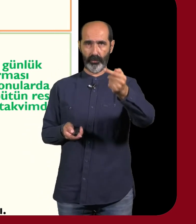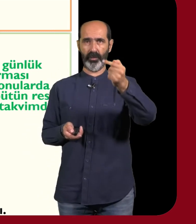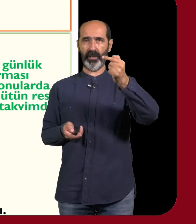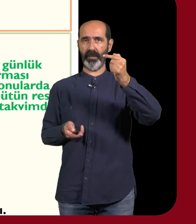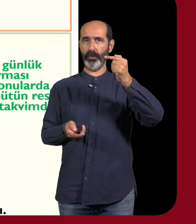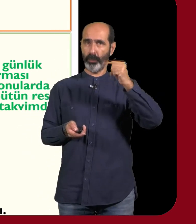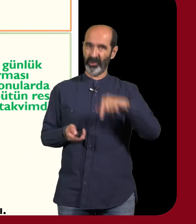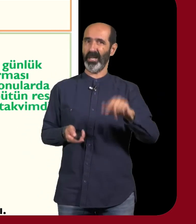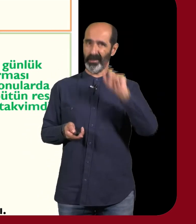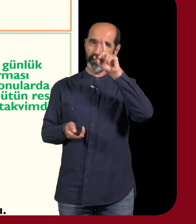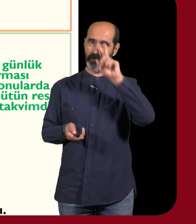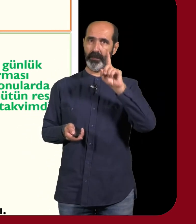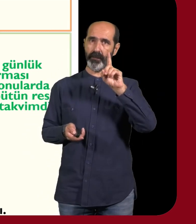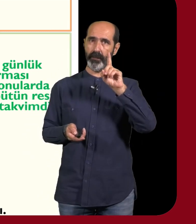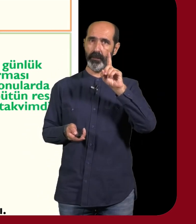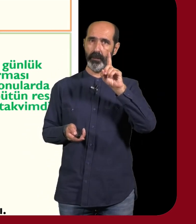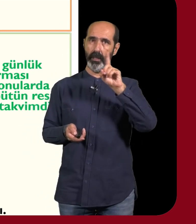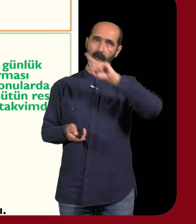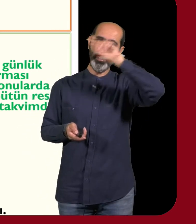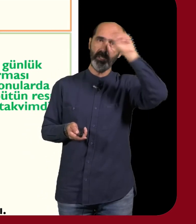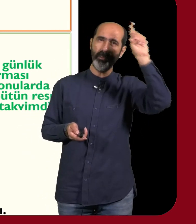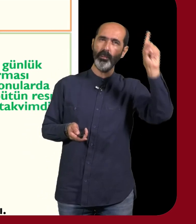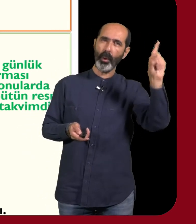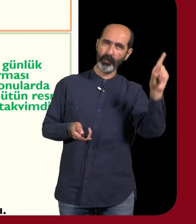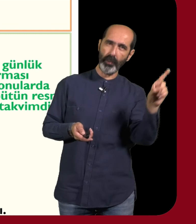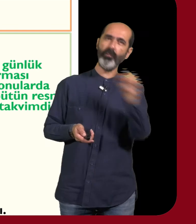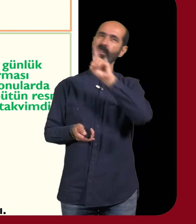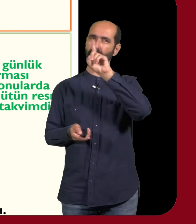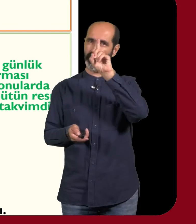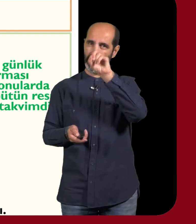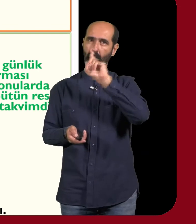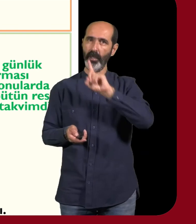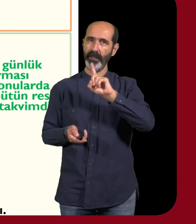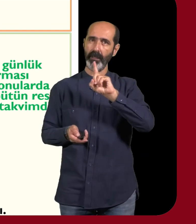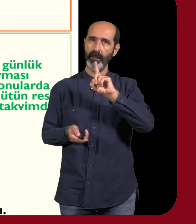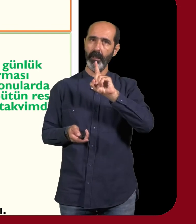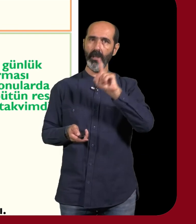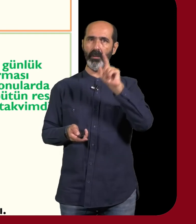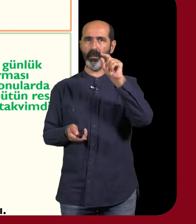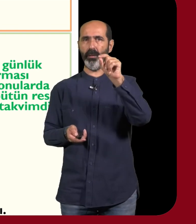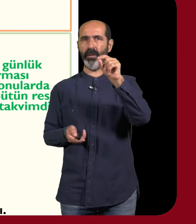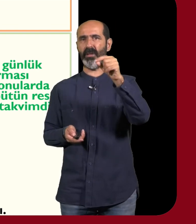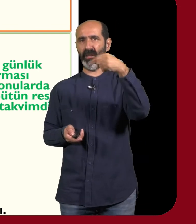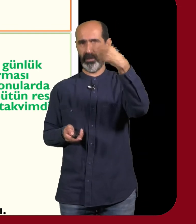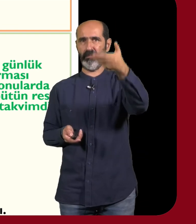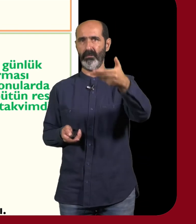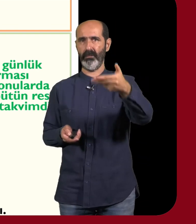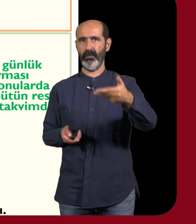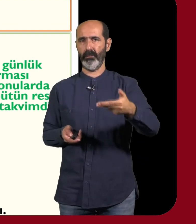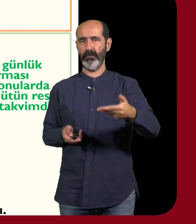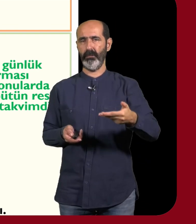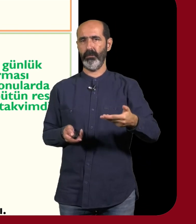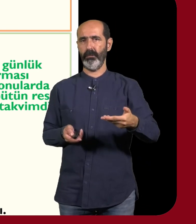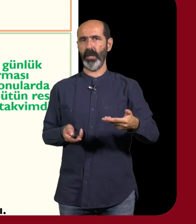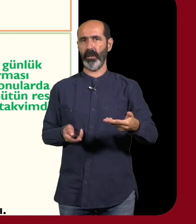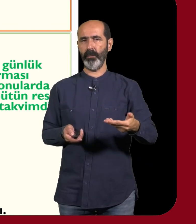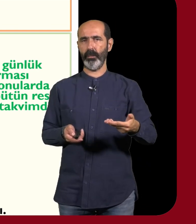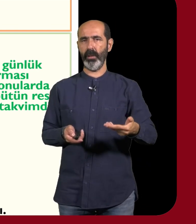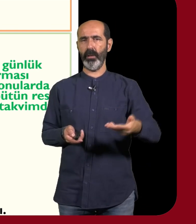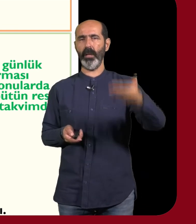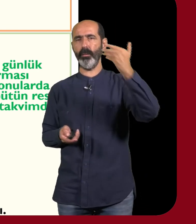den 584 çıkartırsanız 1293 yılına tekabül eder son iki